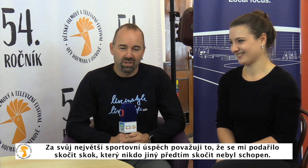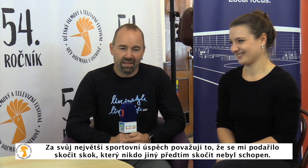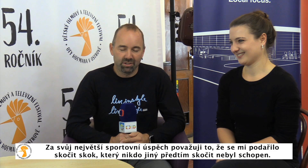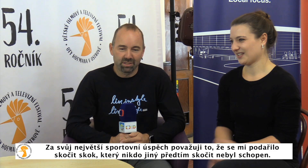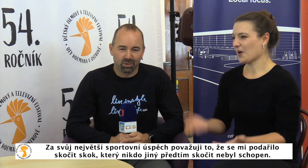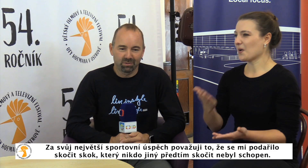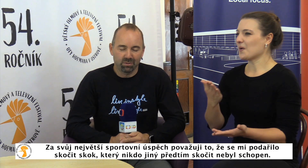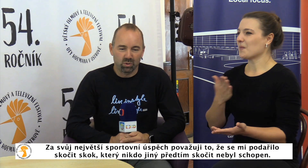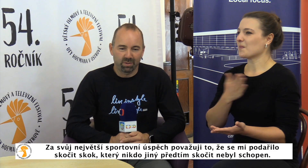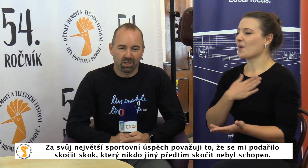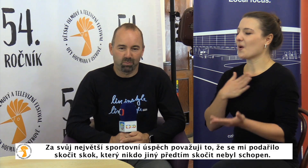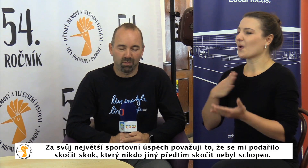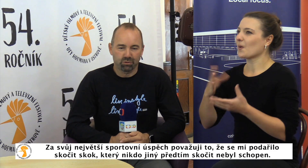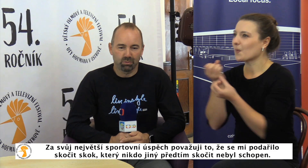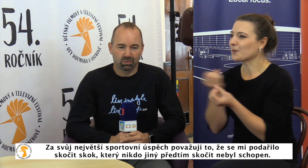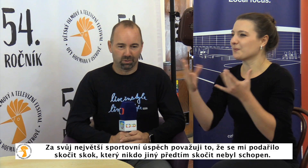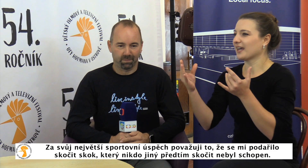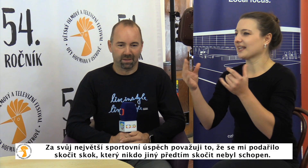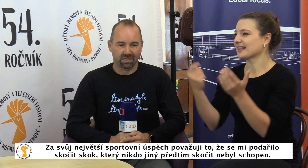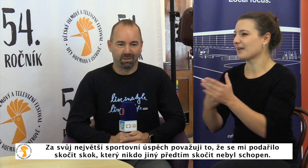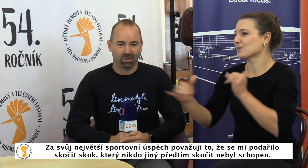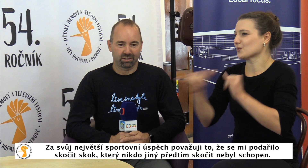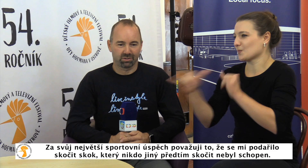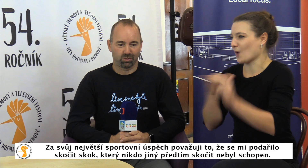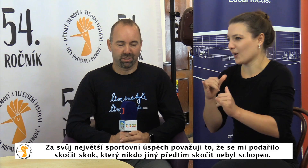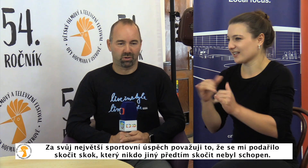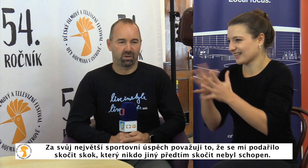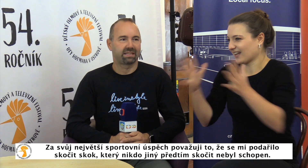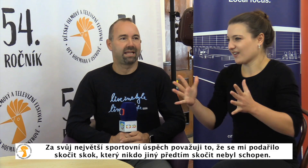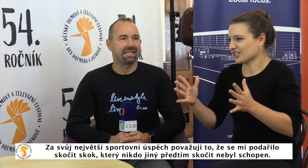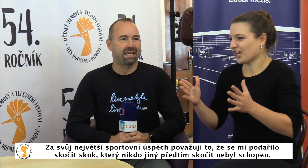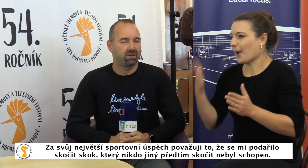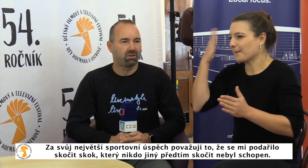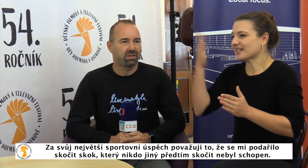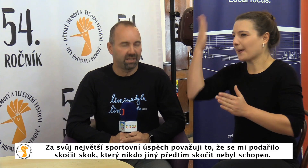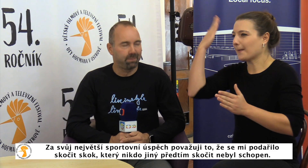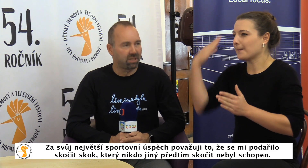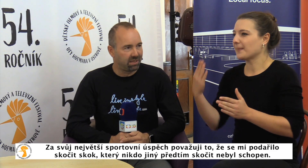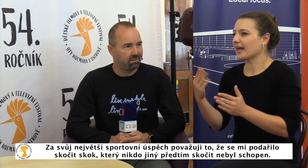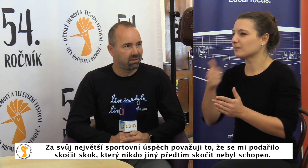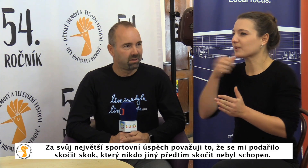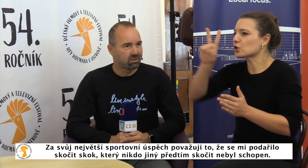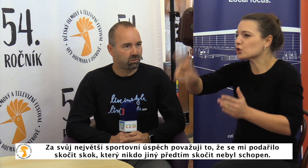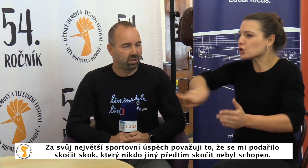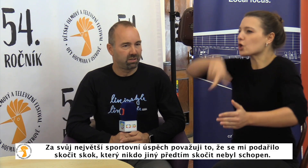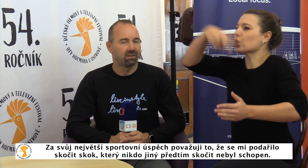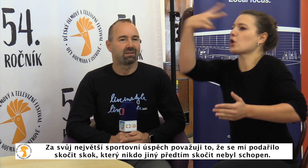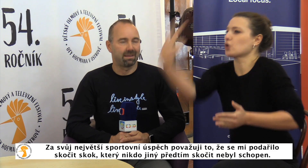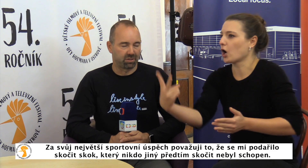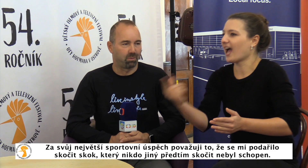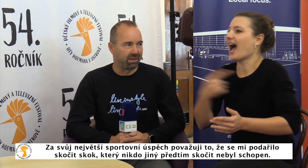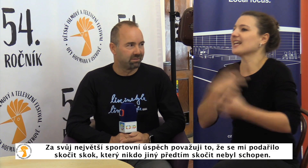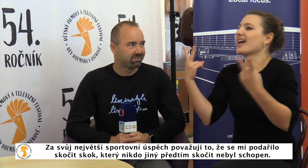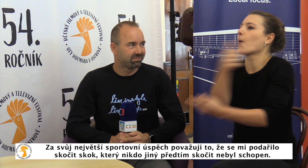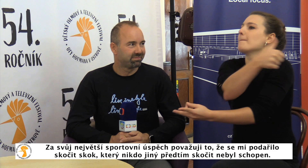Za svůj největší sportovní úspěch považuji to, že se mi podařilo skočit skok, který nikdo jiný předtím skočit